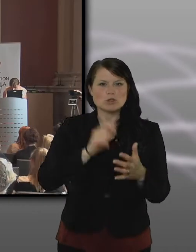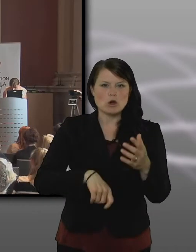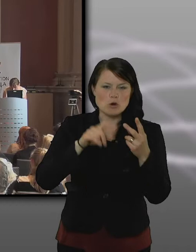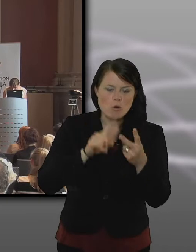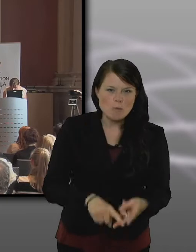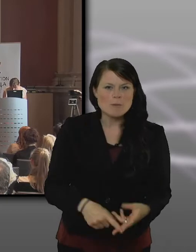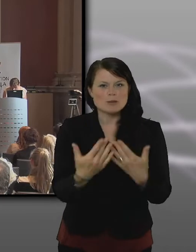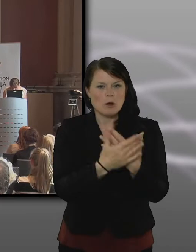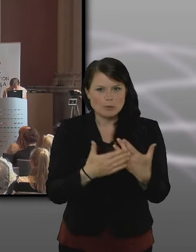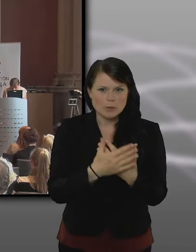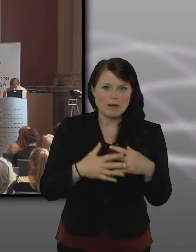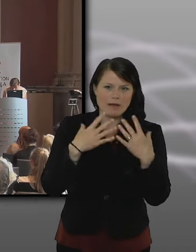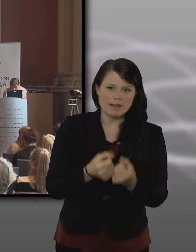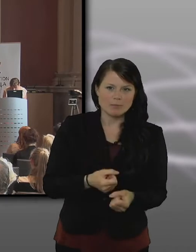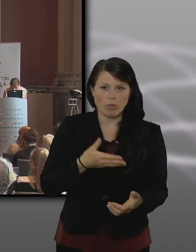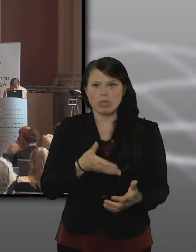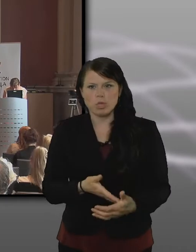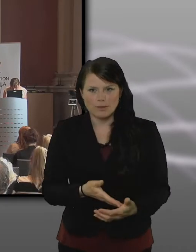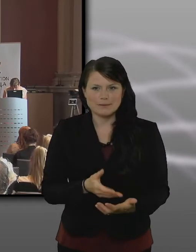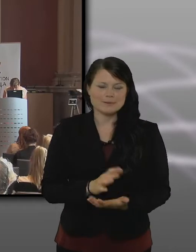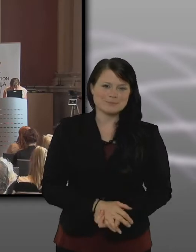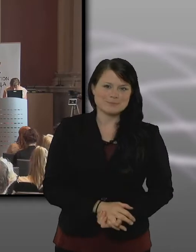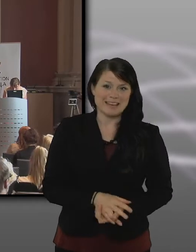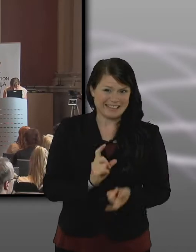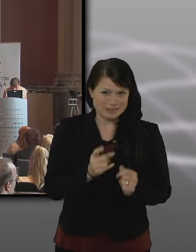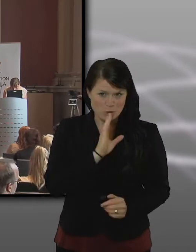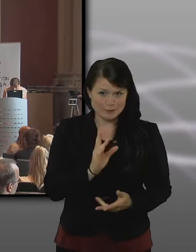dator. Men det kanske inte vi behöver nu.